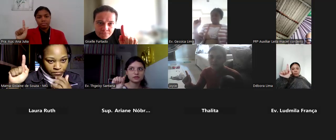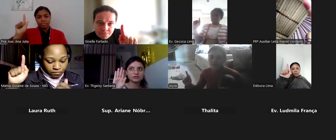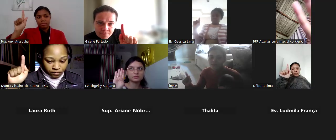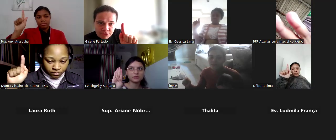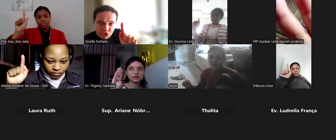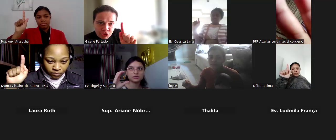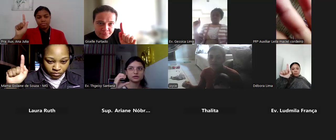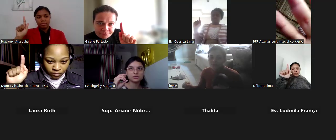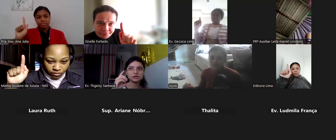G.